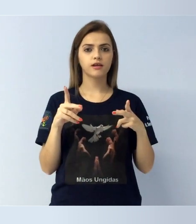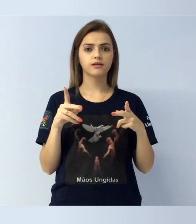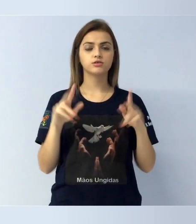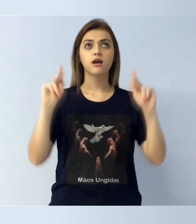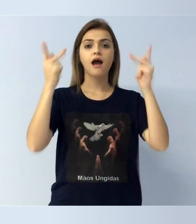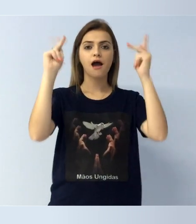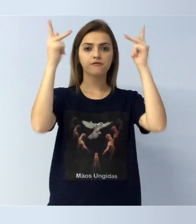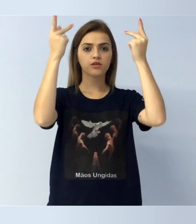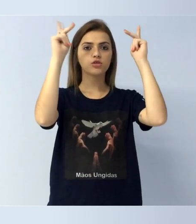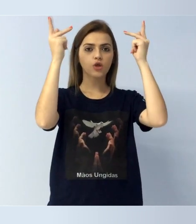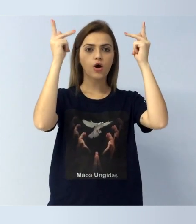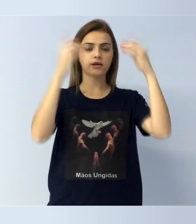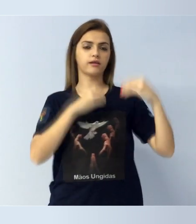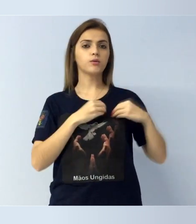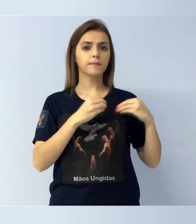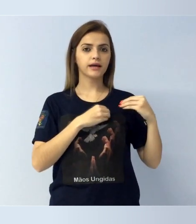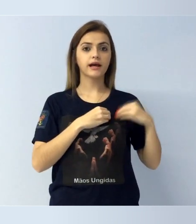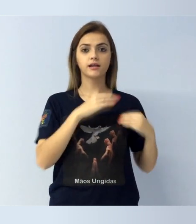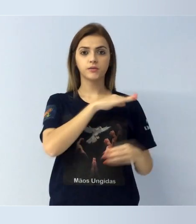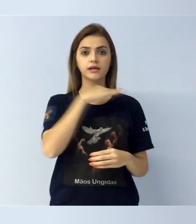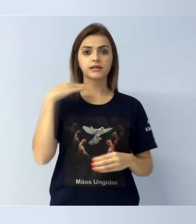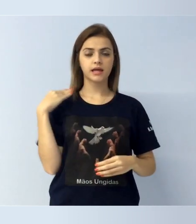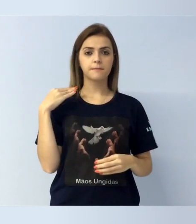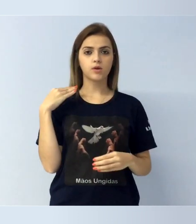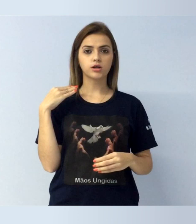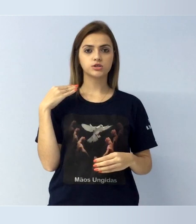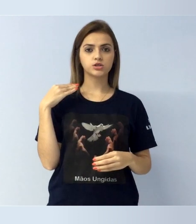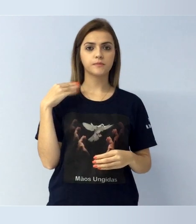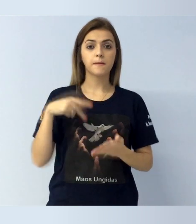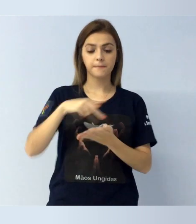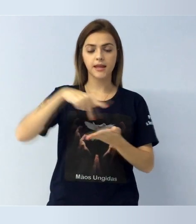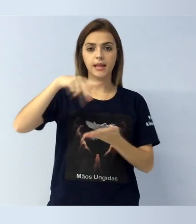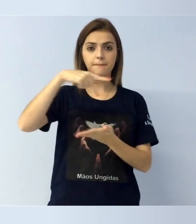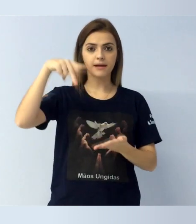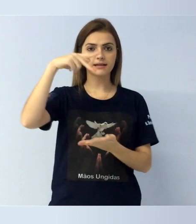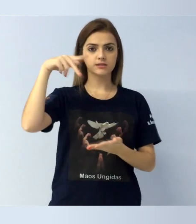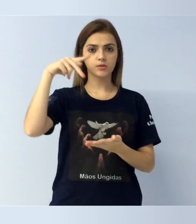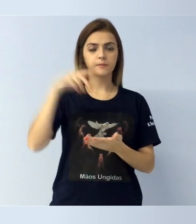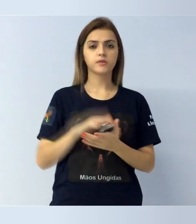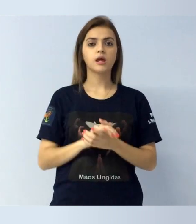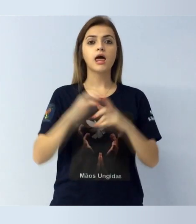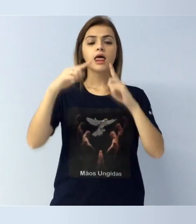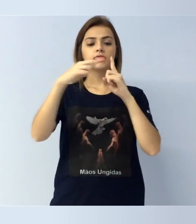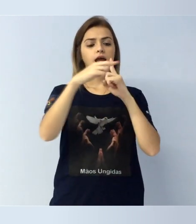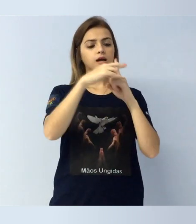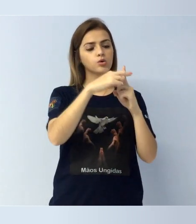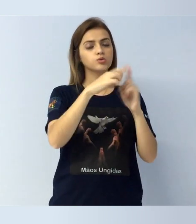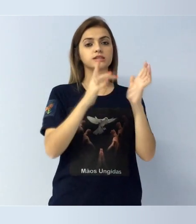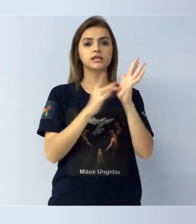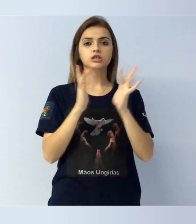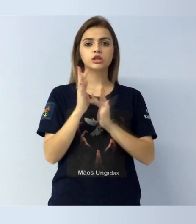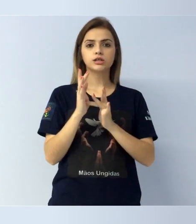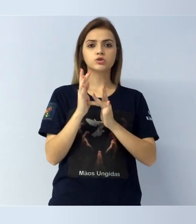a vitória sobre o pecado e a morte através da sua Páscoa. Na cruz,